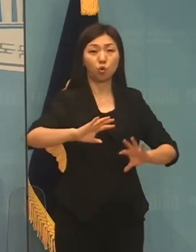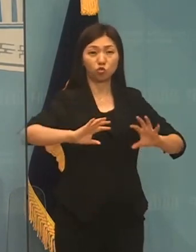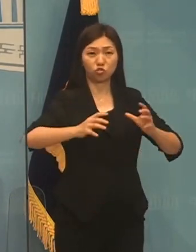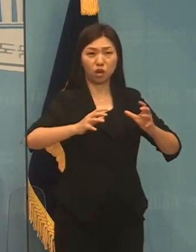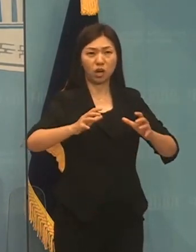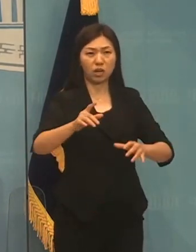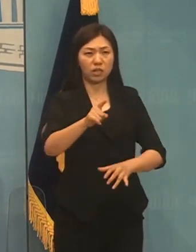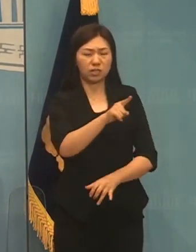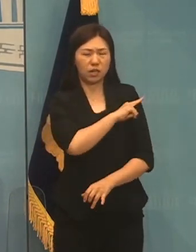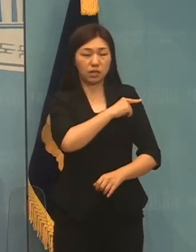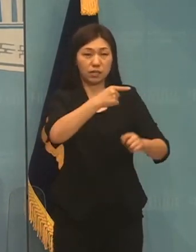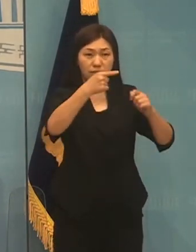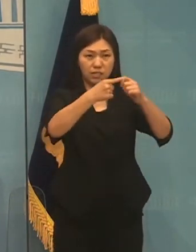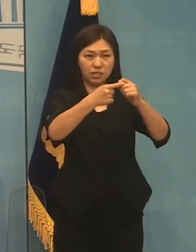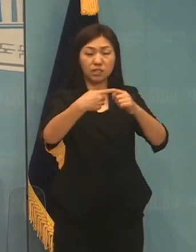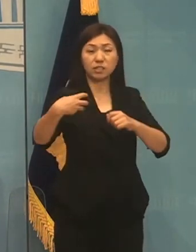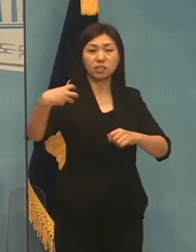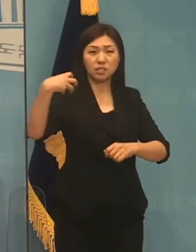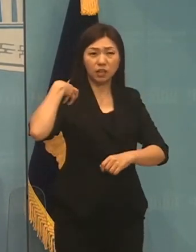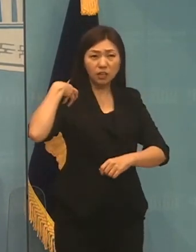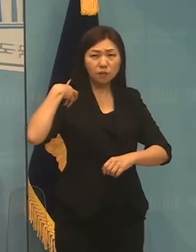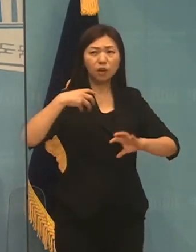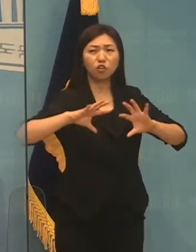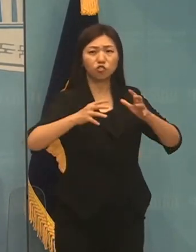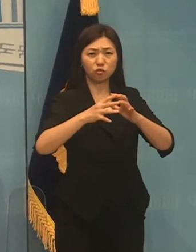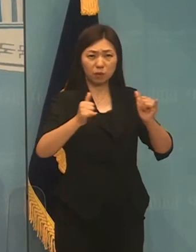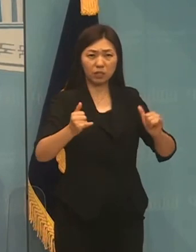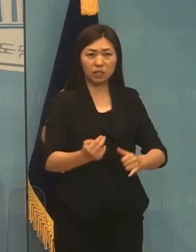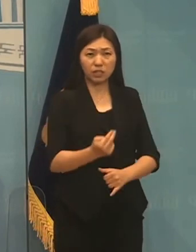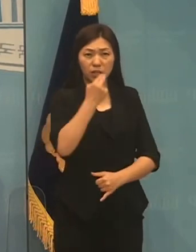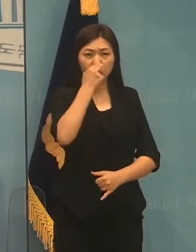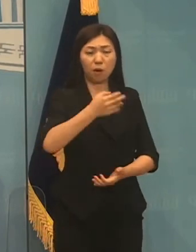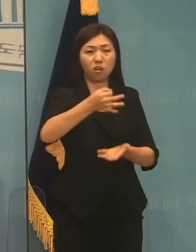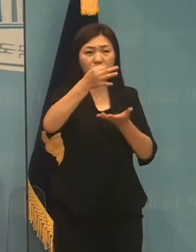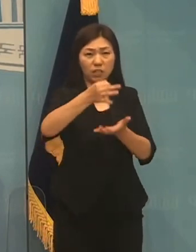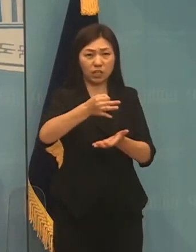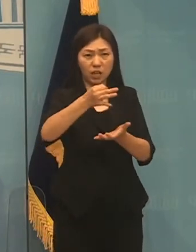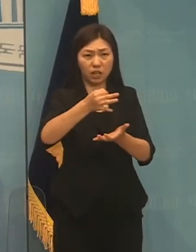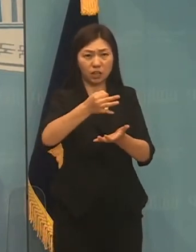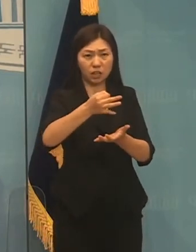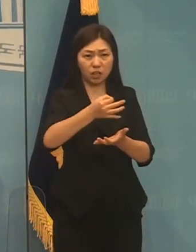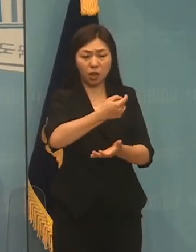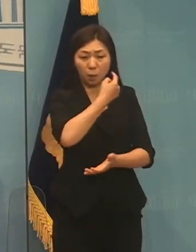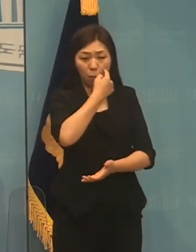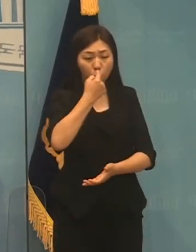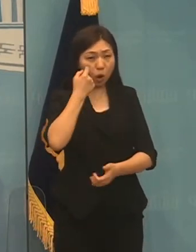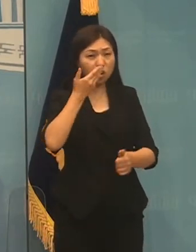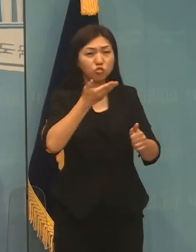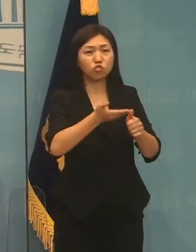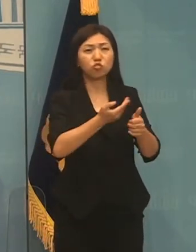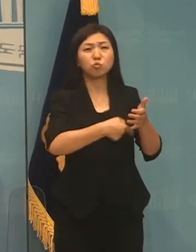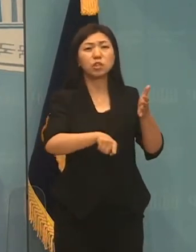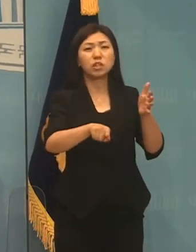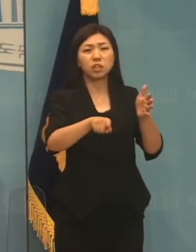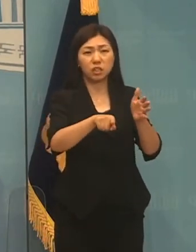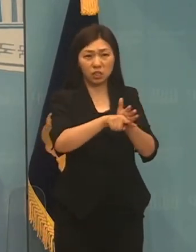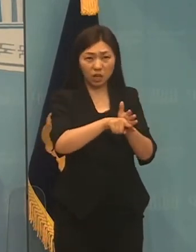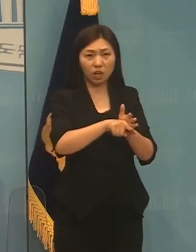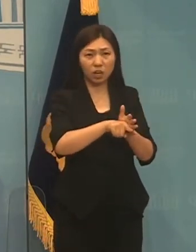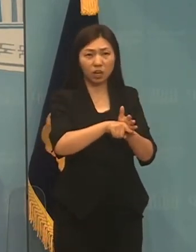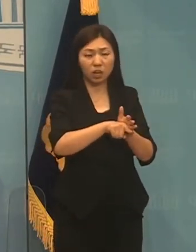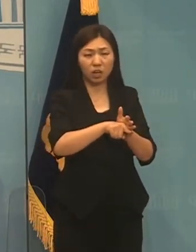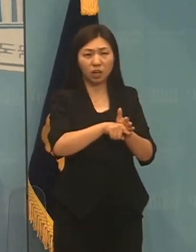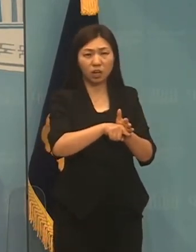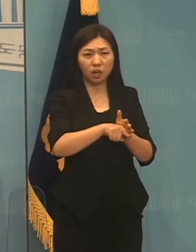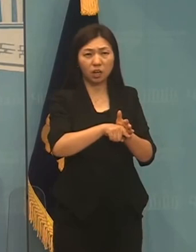국가의 최우선적 친구인 국민의 생명과 재산을 지켜주는 대가로 세금을 걷는 국가가